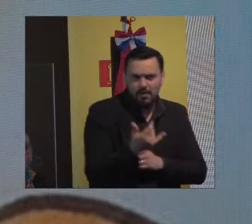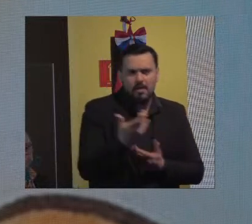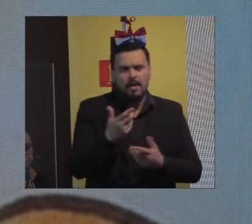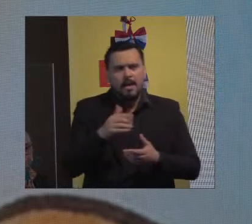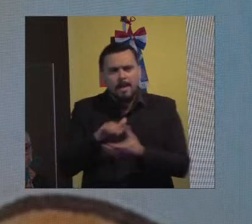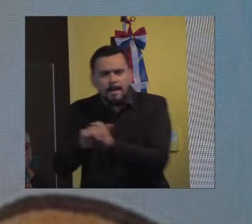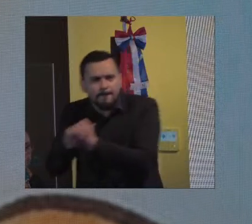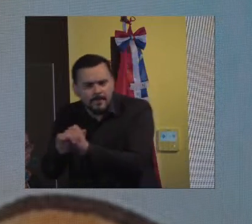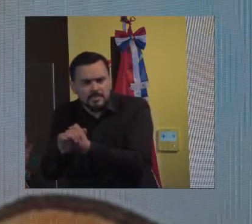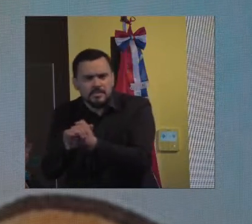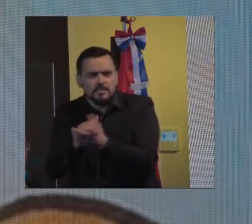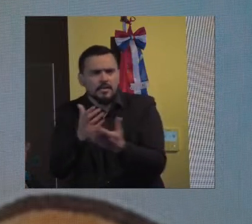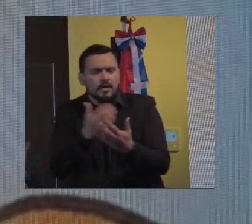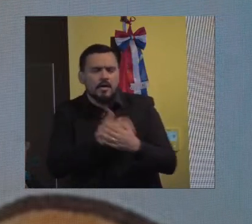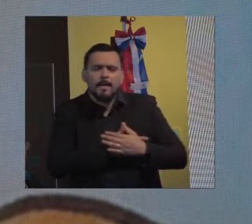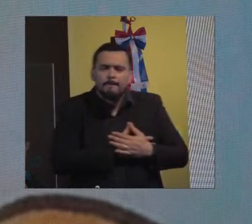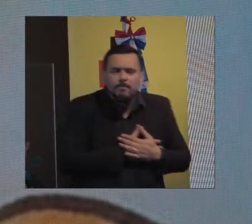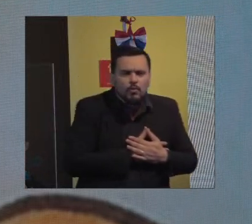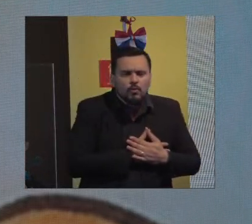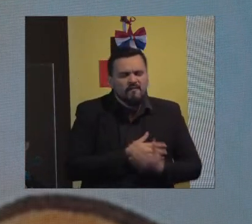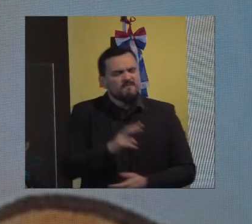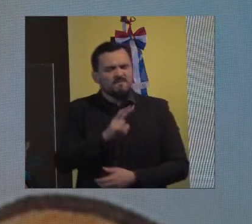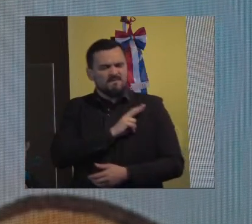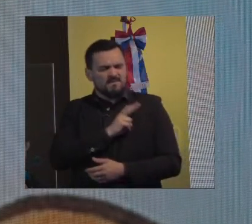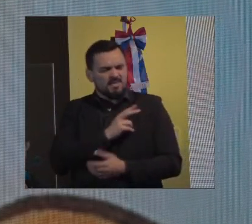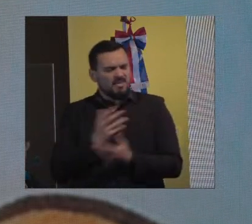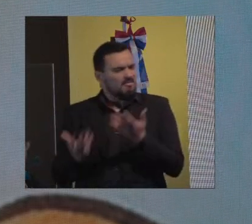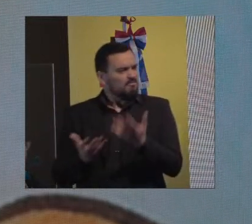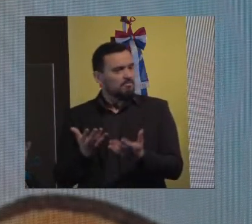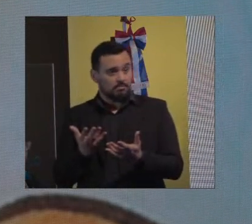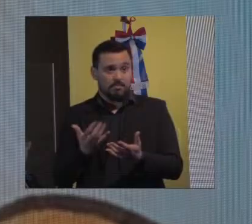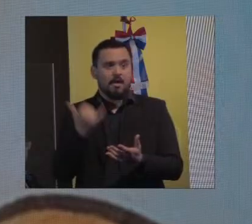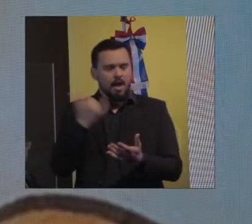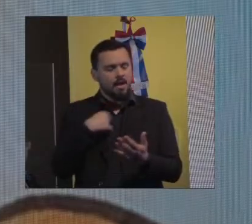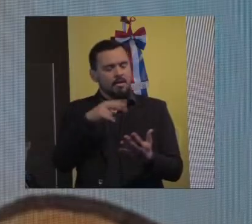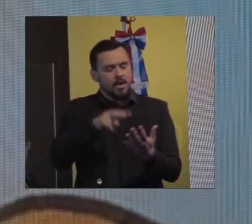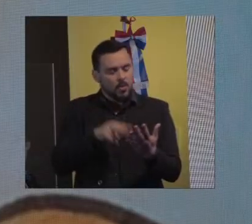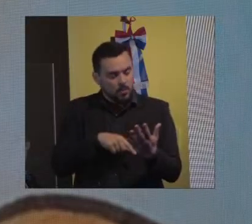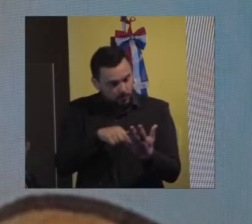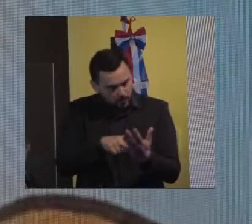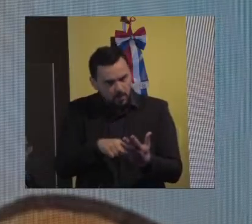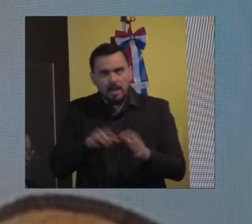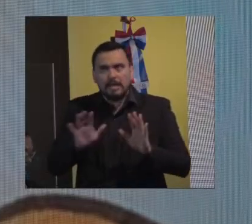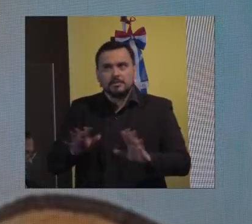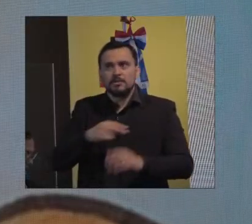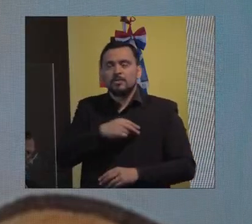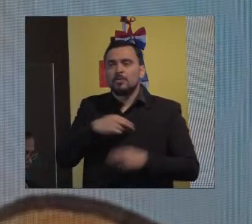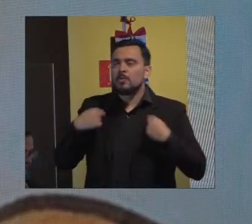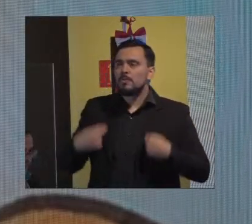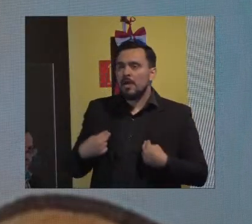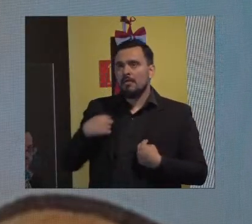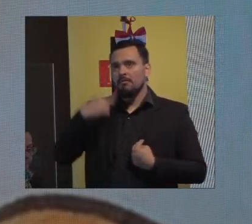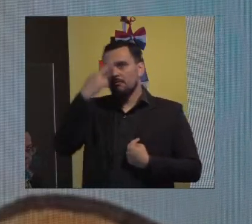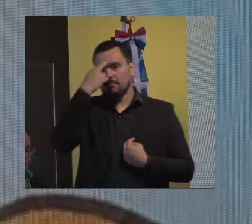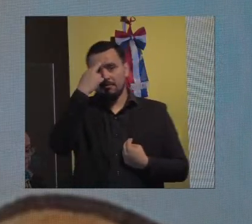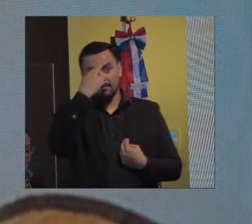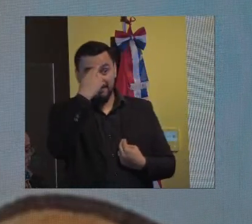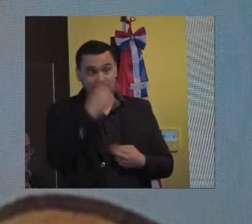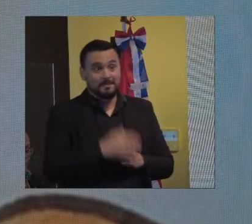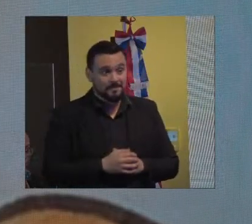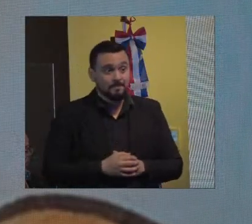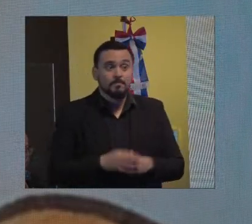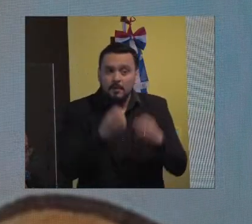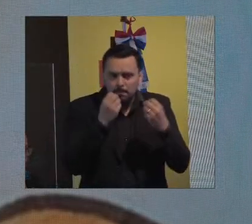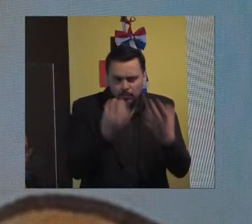amor, el sentido de la vida y otras aristas de la condición humana. Por estas razones,